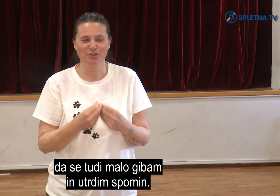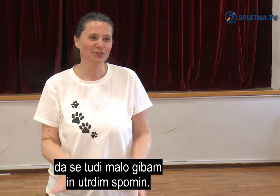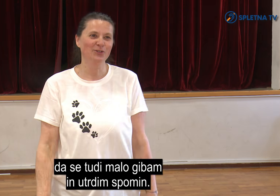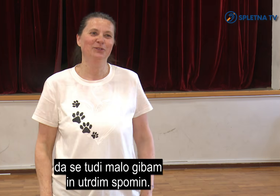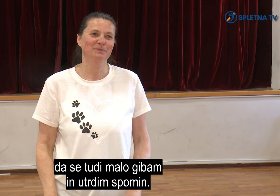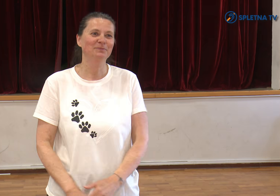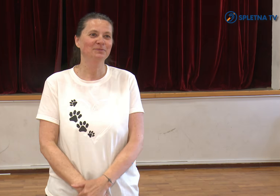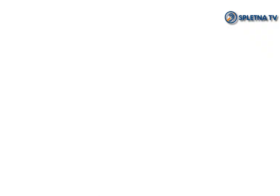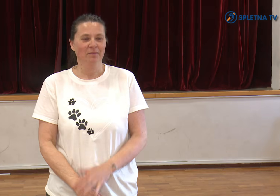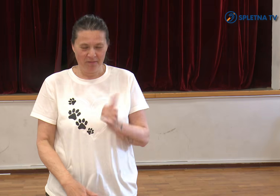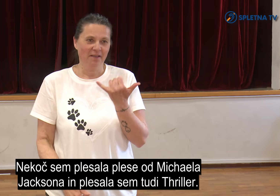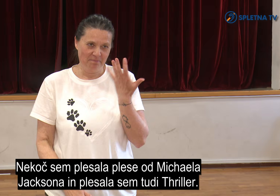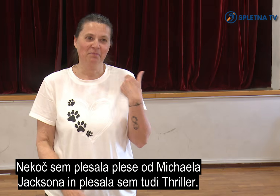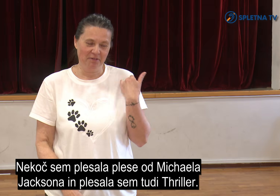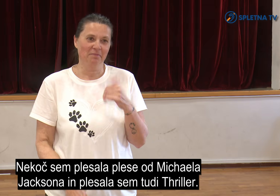in utrdim spomin.